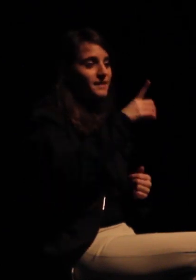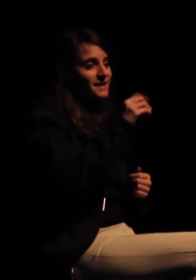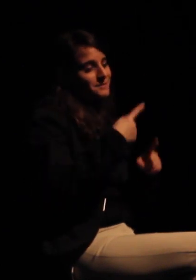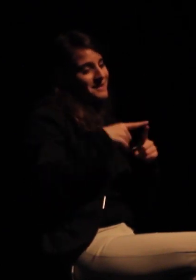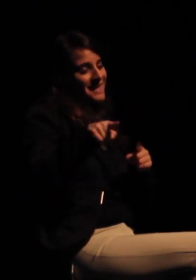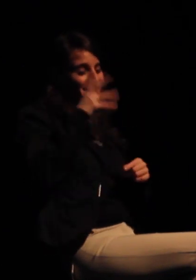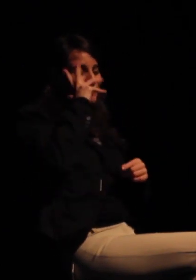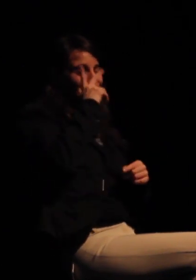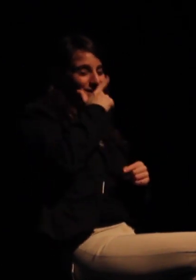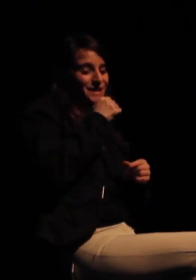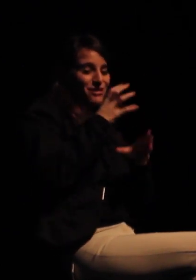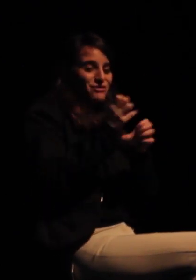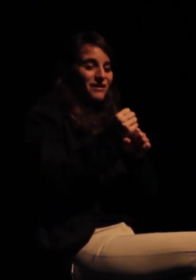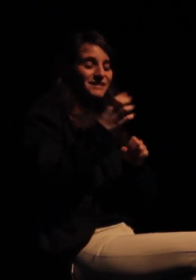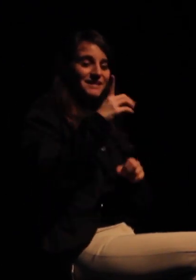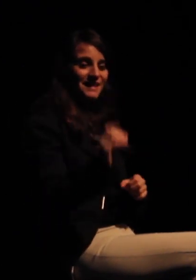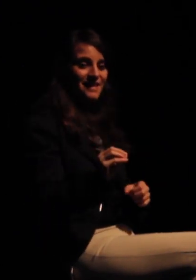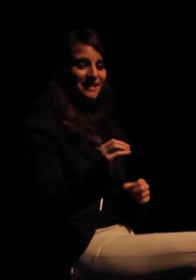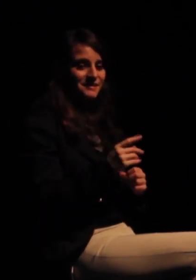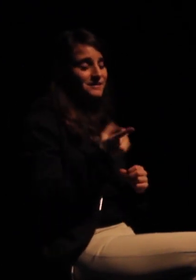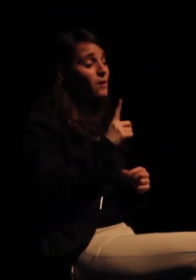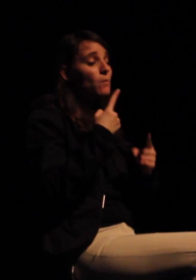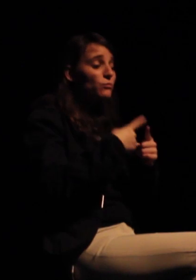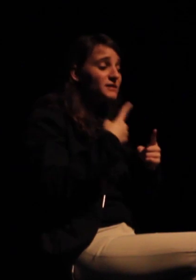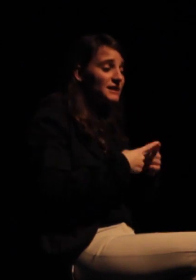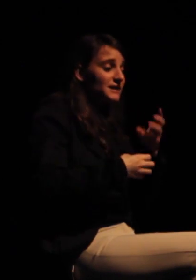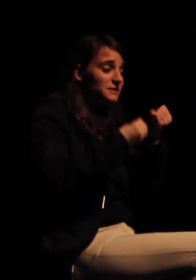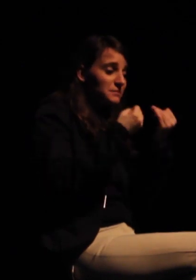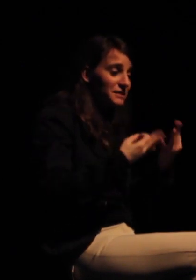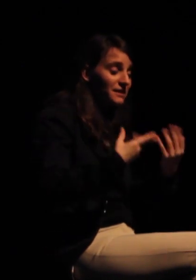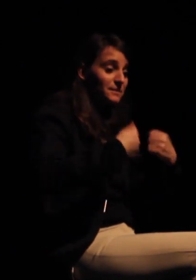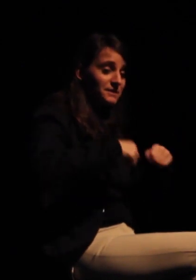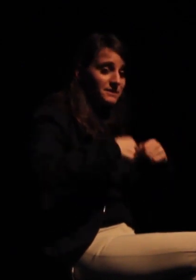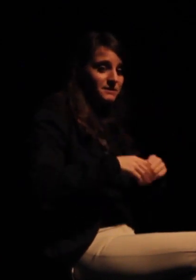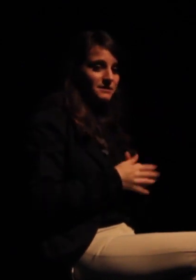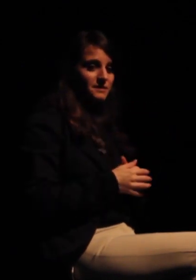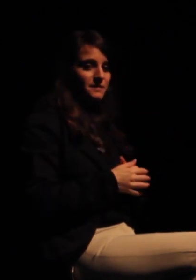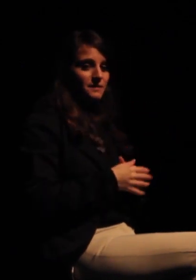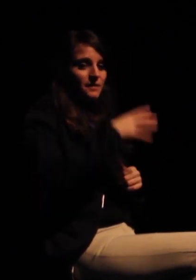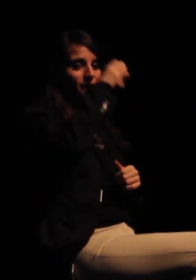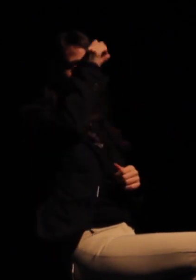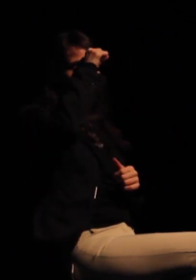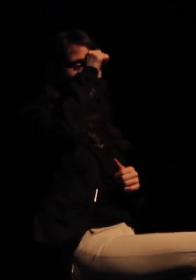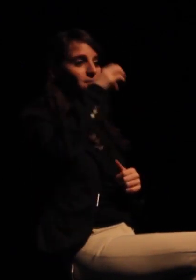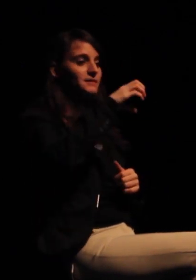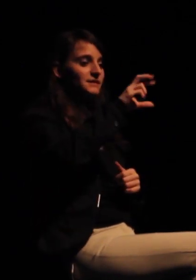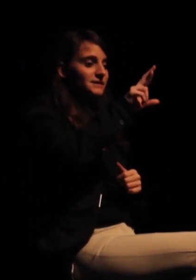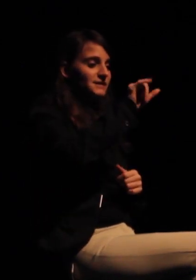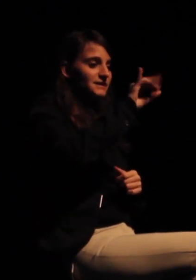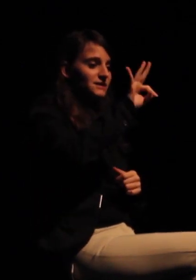Por quê? Então você tinha que dar um motivo, tinha que justificar. A gente aprendeu a criticar.